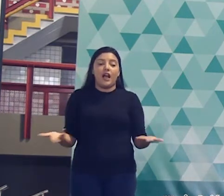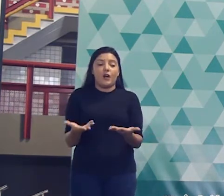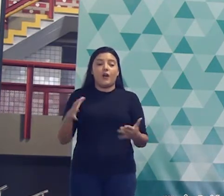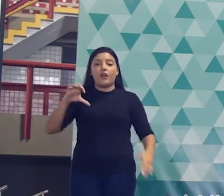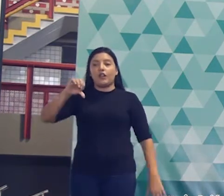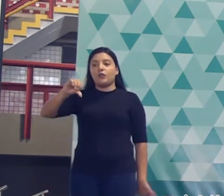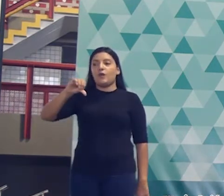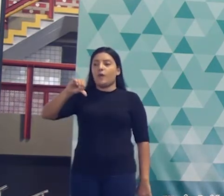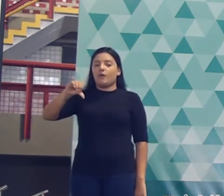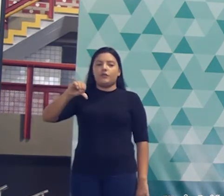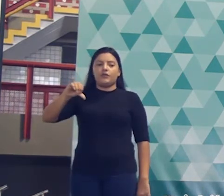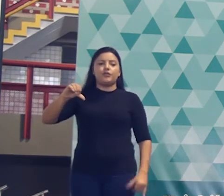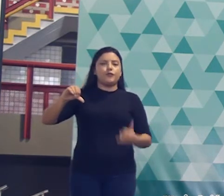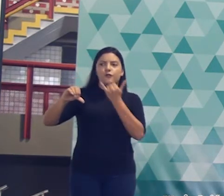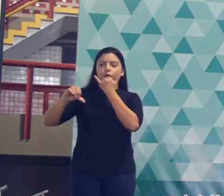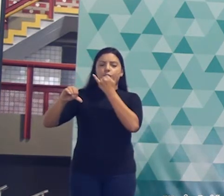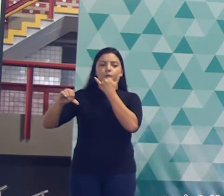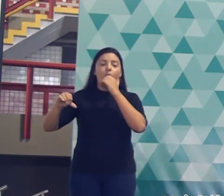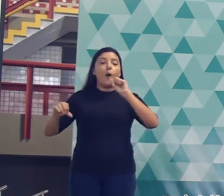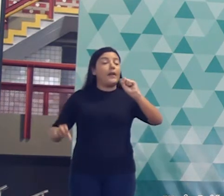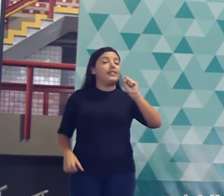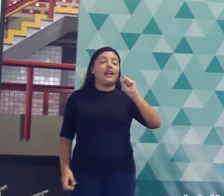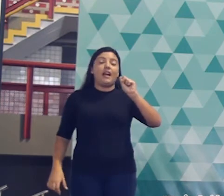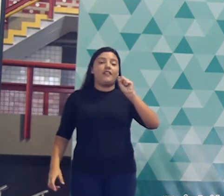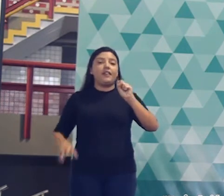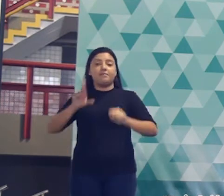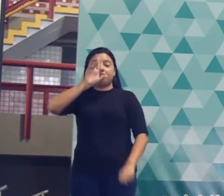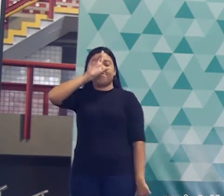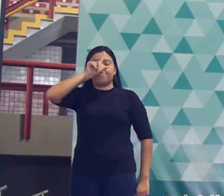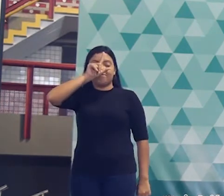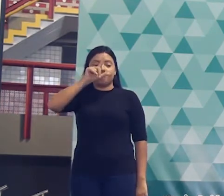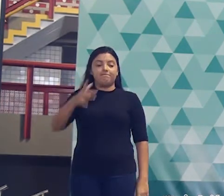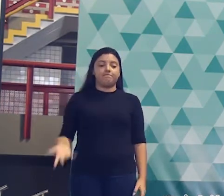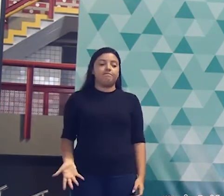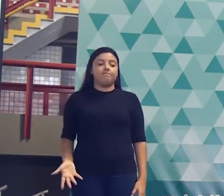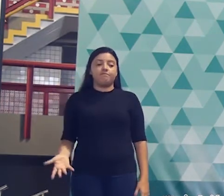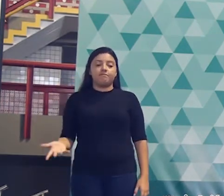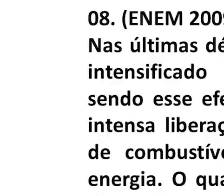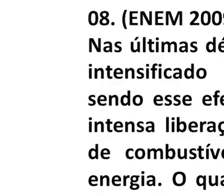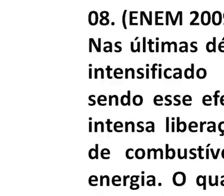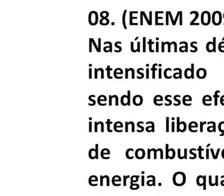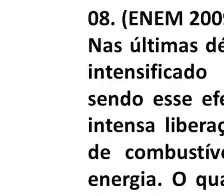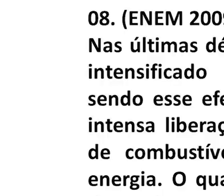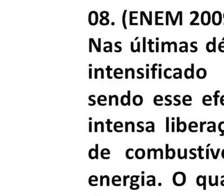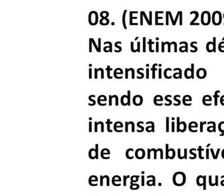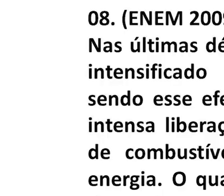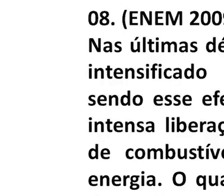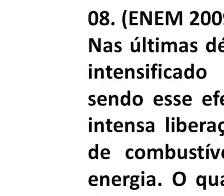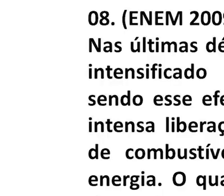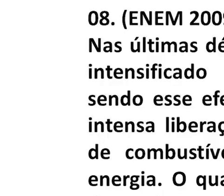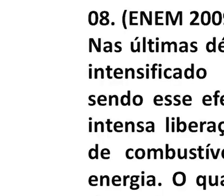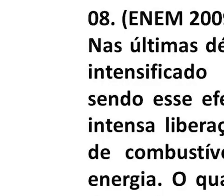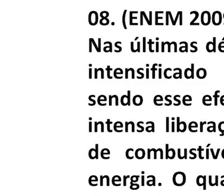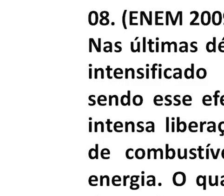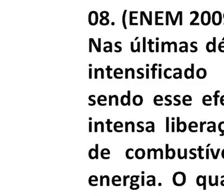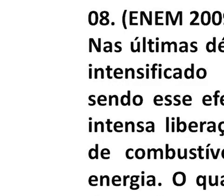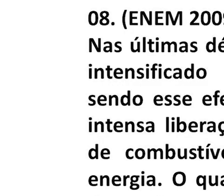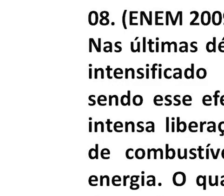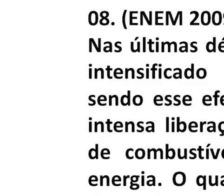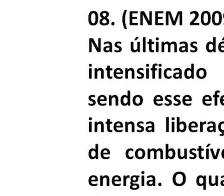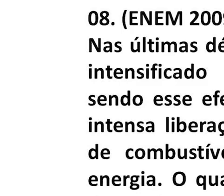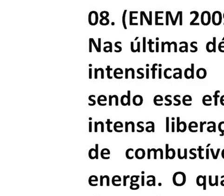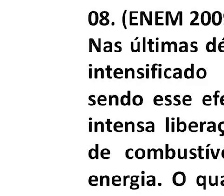Nona não, desculpa. Oitava. Nas últimas décadas, o efeito estufa tem se intensificado de